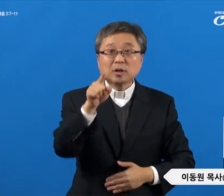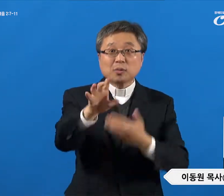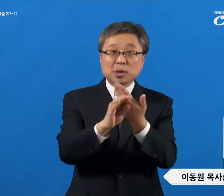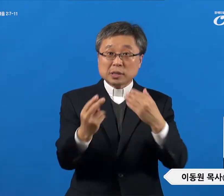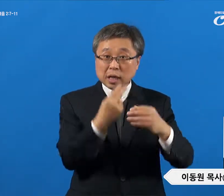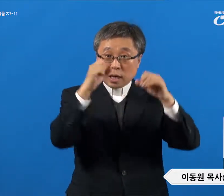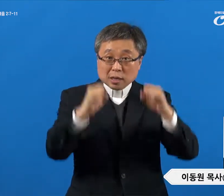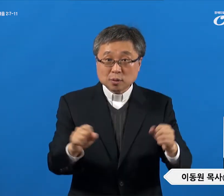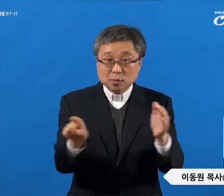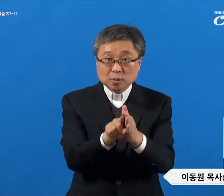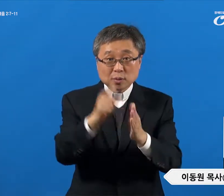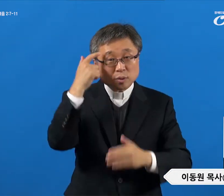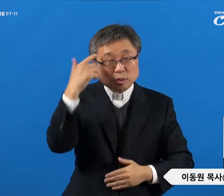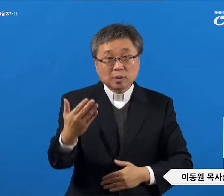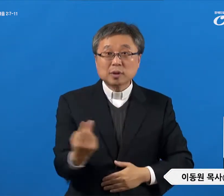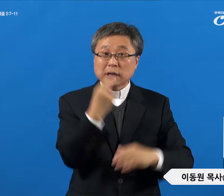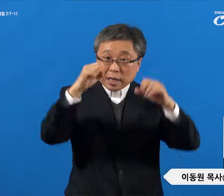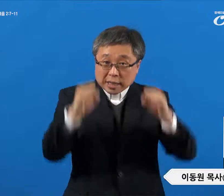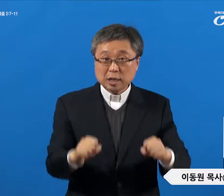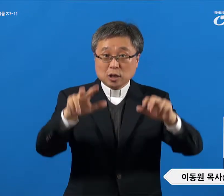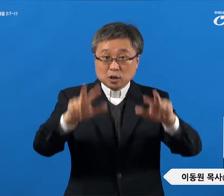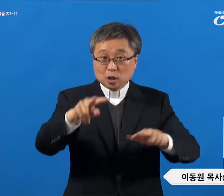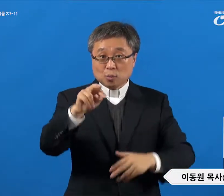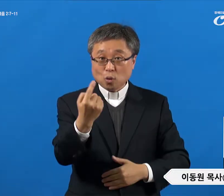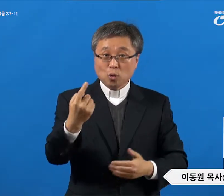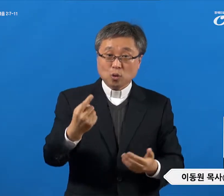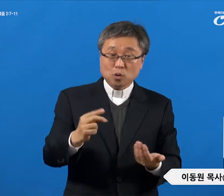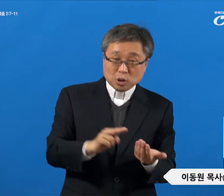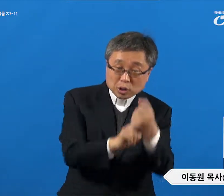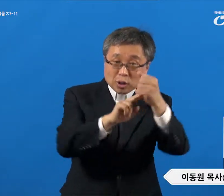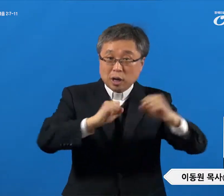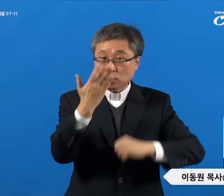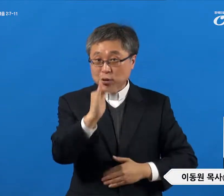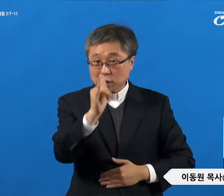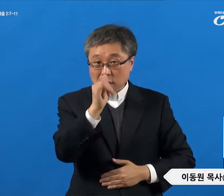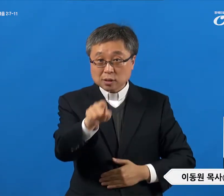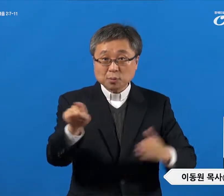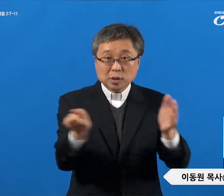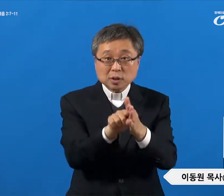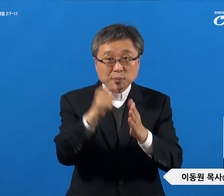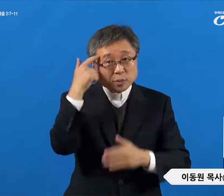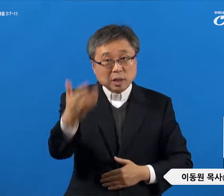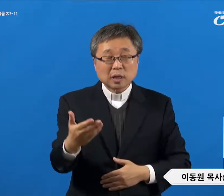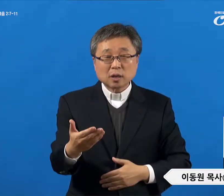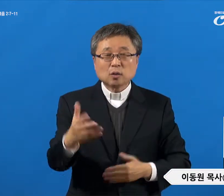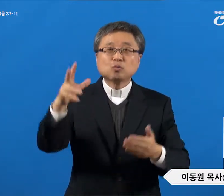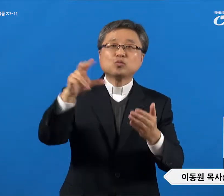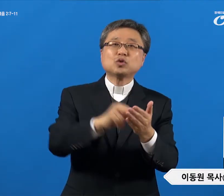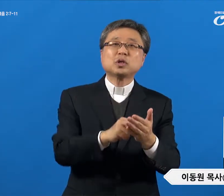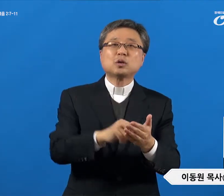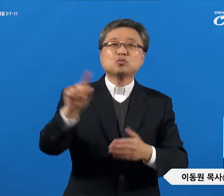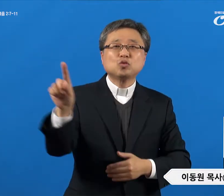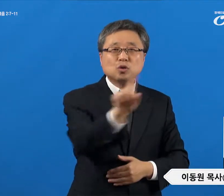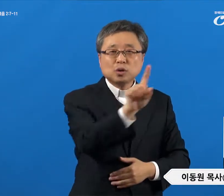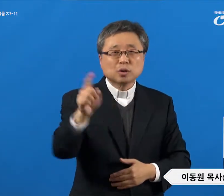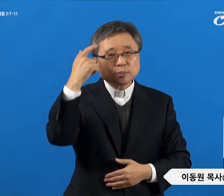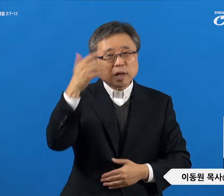것을 믿으십니까? 살아계시면 지금도 기적을 행할 수 있다는 것을 믿으십니까? 문제는 뭐냐면, 그러면